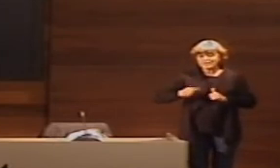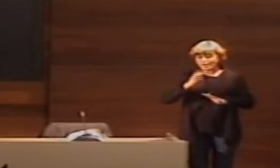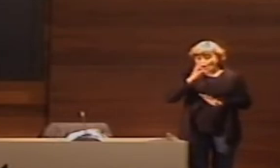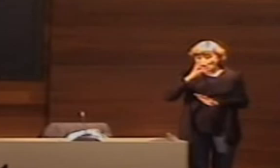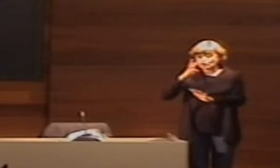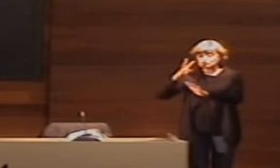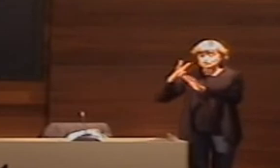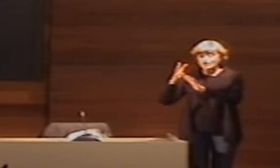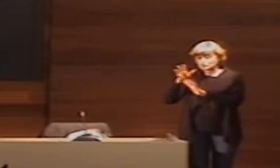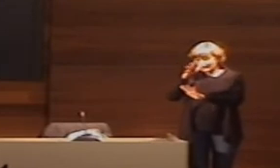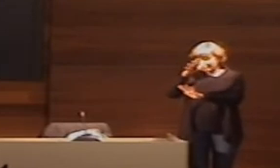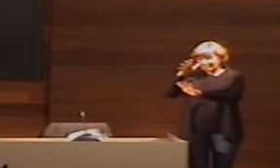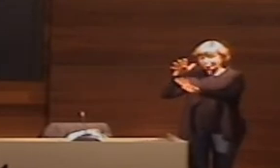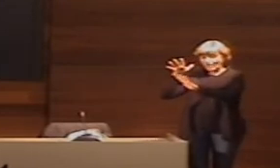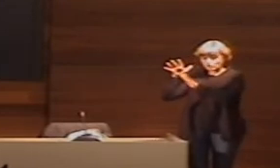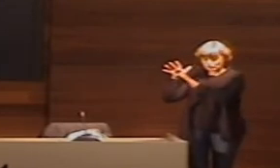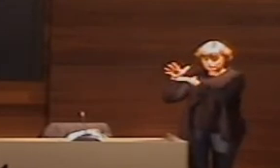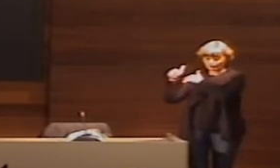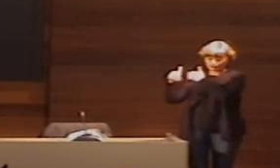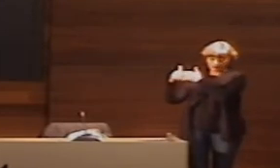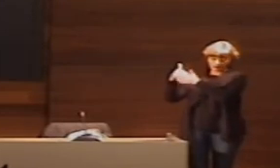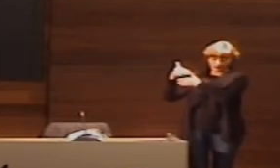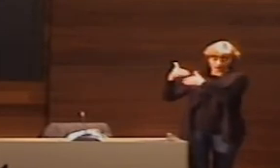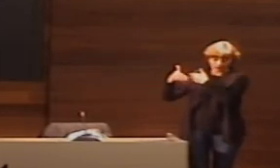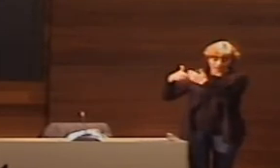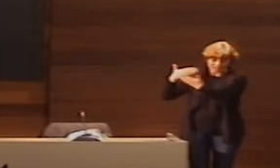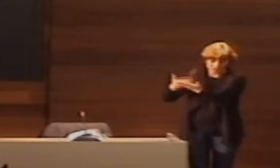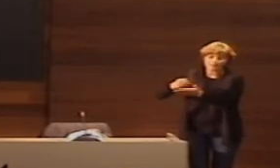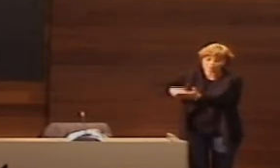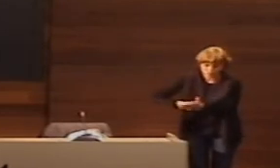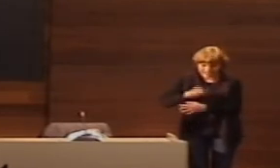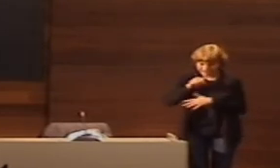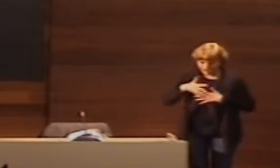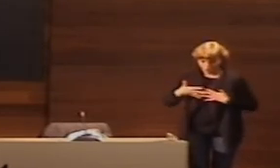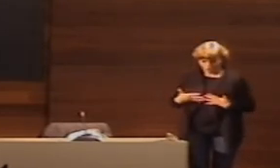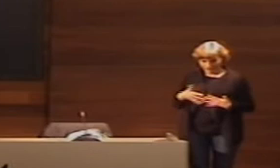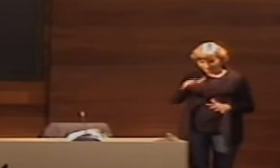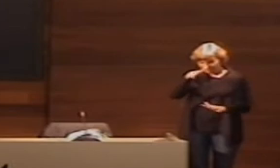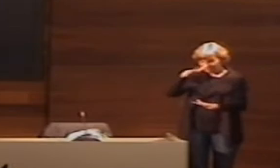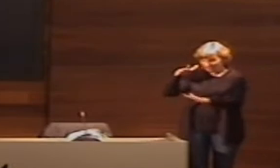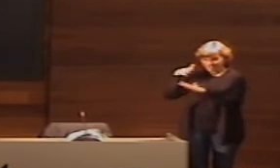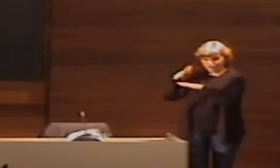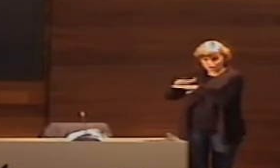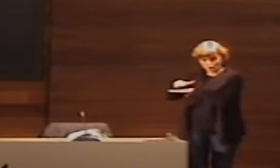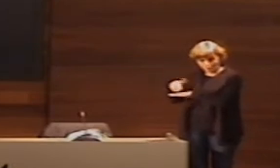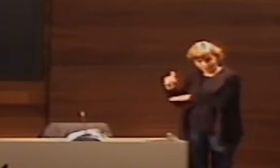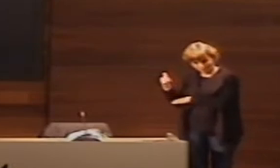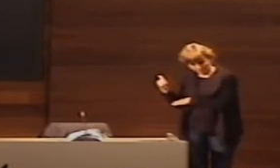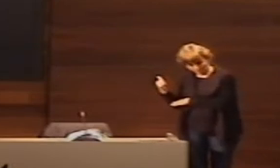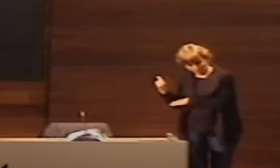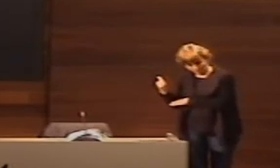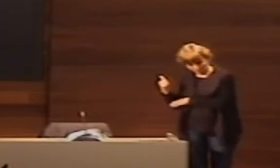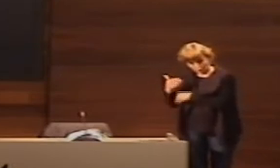¿no? En este sentido, el paquete legislativo que antes comentaba incorpora una nueva cuestión, que es el mecanismo de